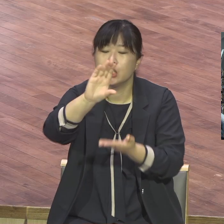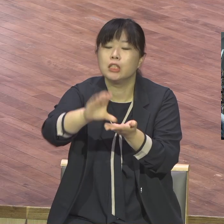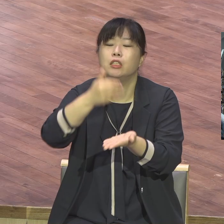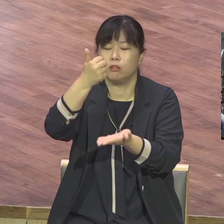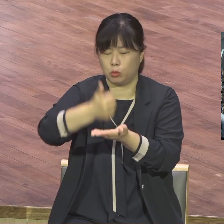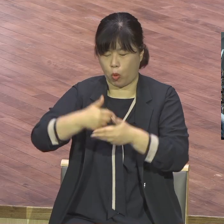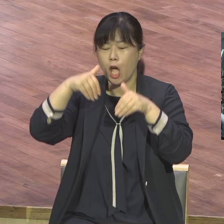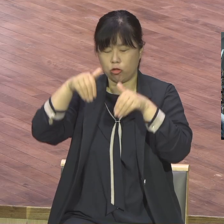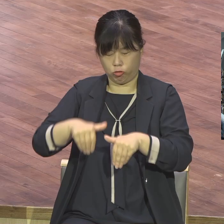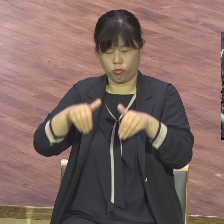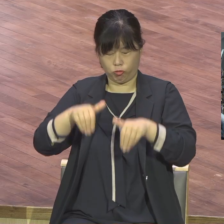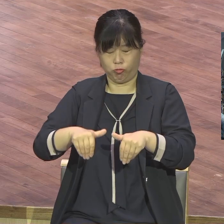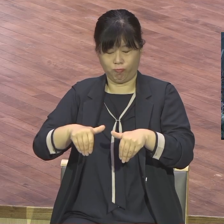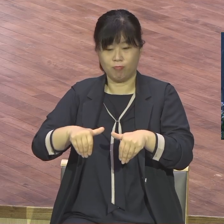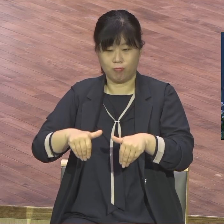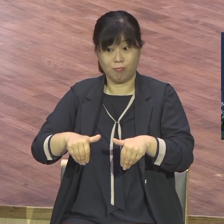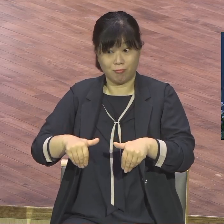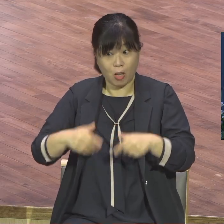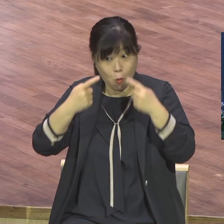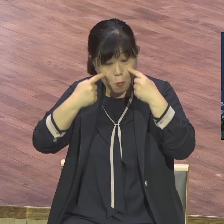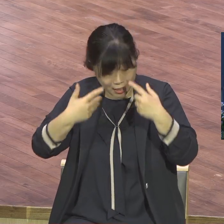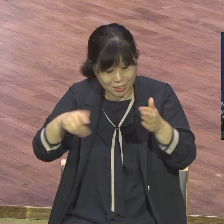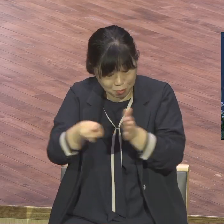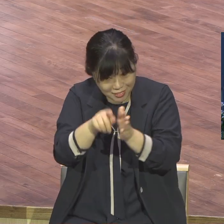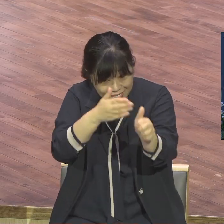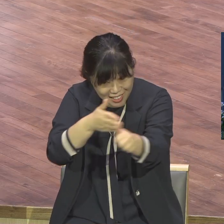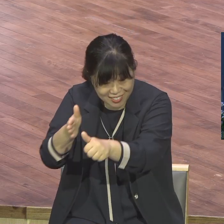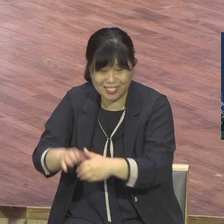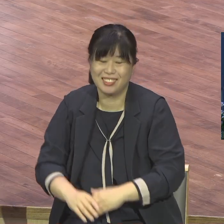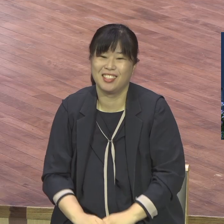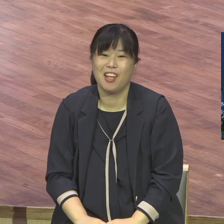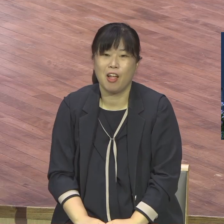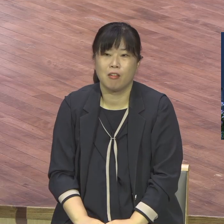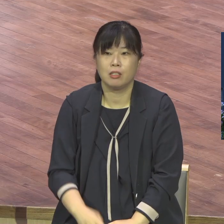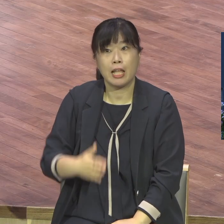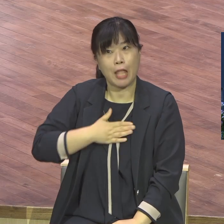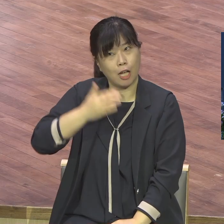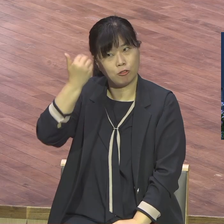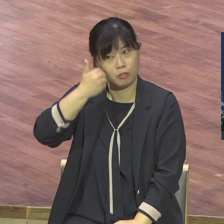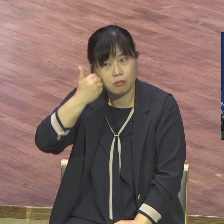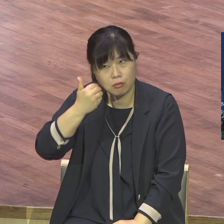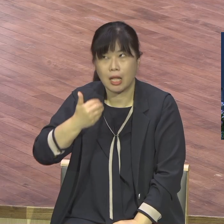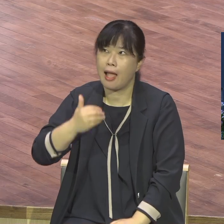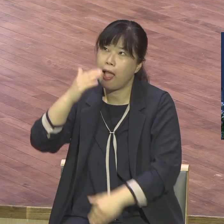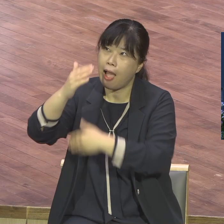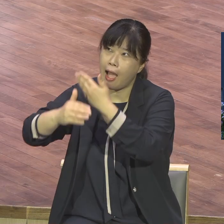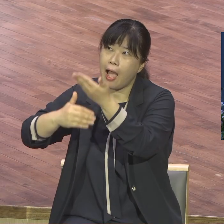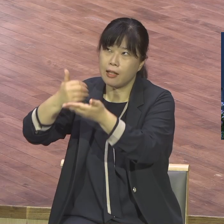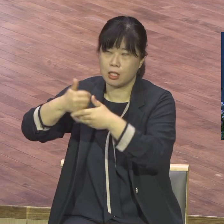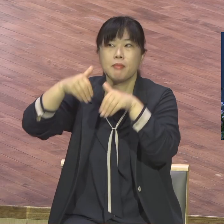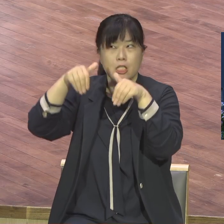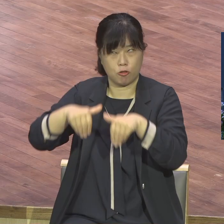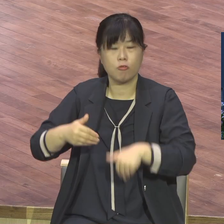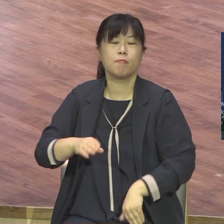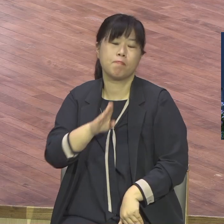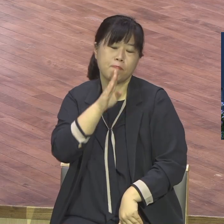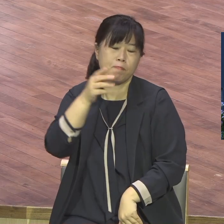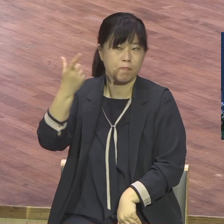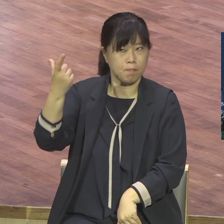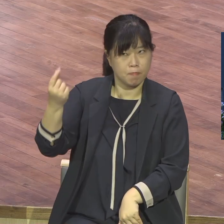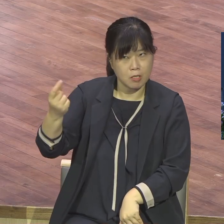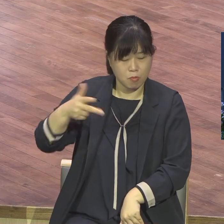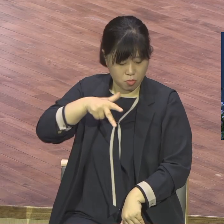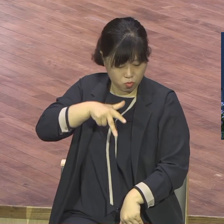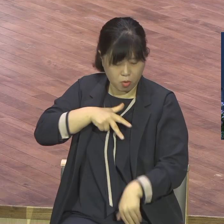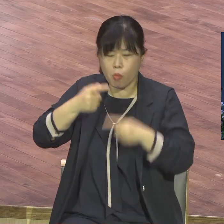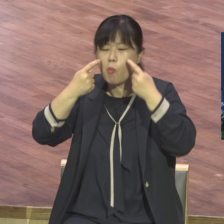일꾼이다. 이 영적 정체성 이걸 가지고 있어야 열방 237 나라 5천 종족